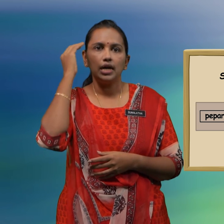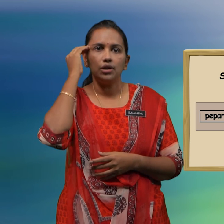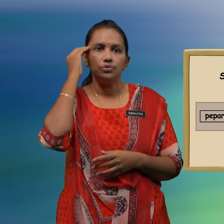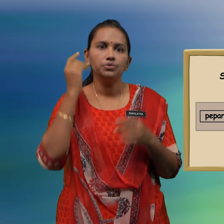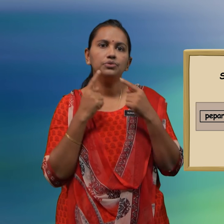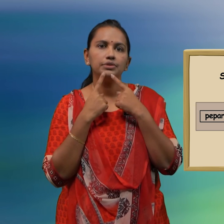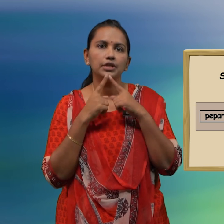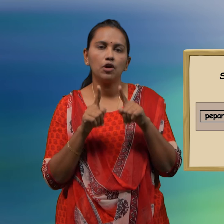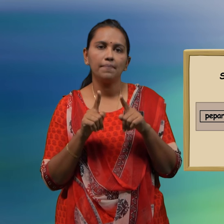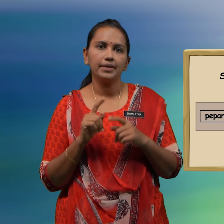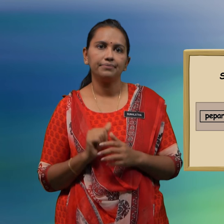tahu jawapan.